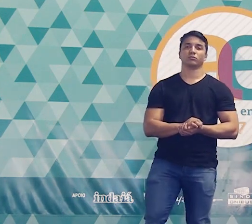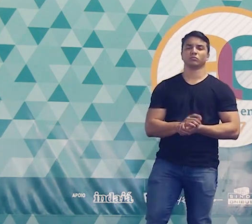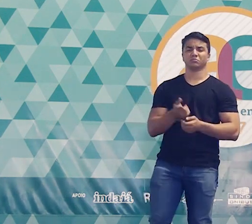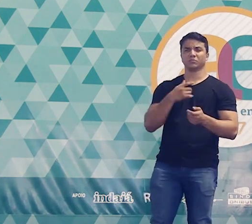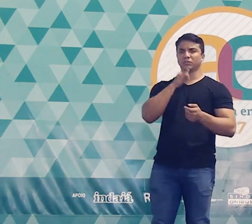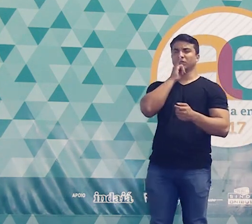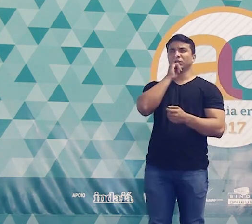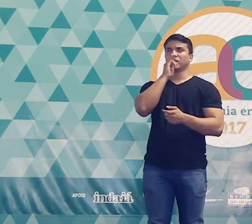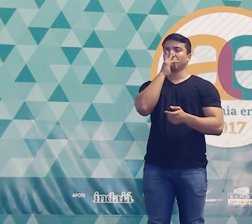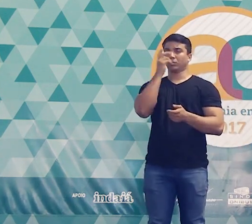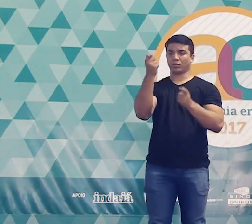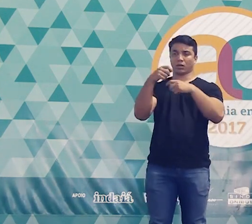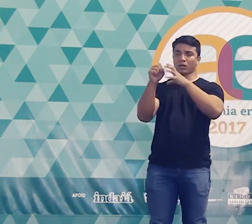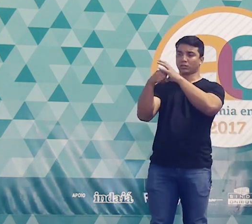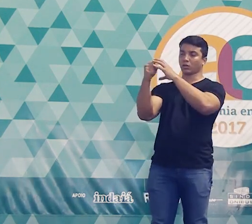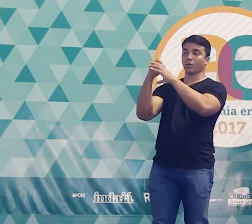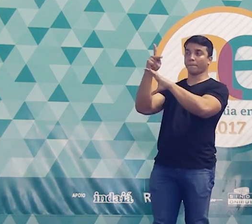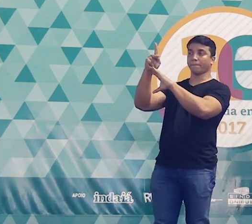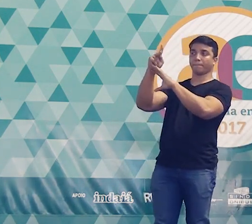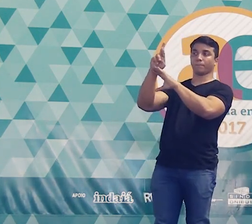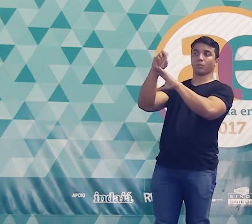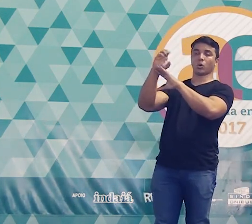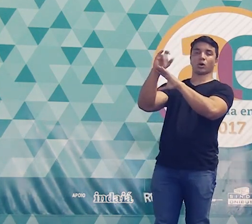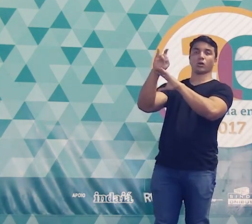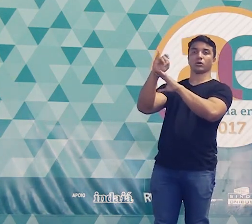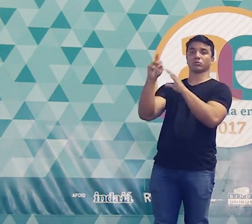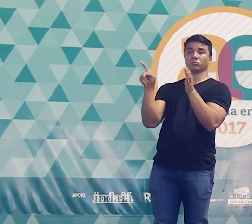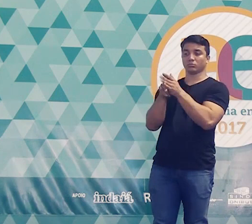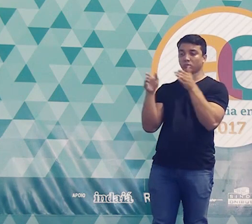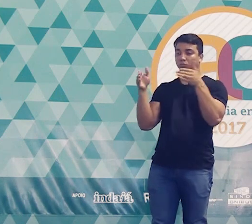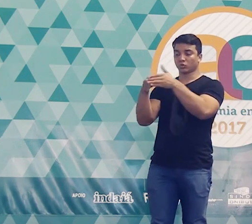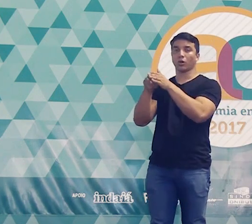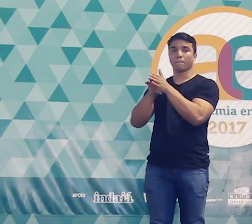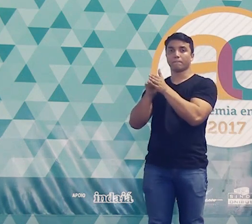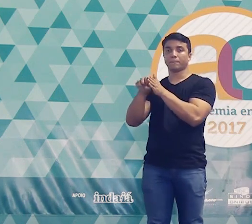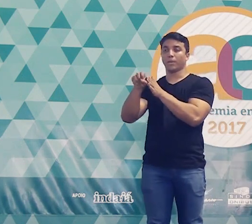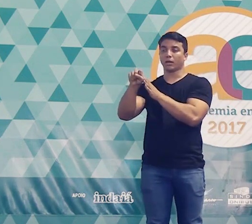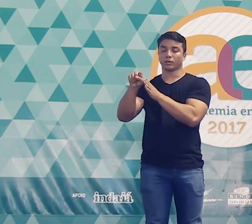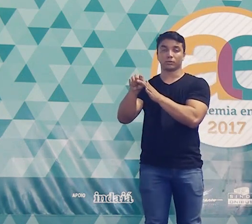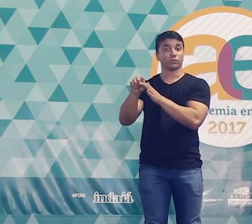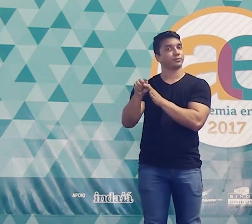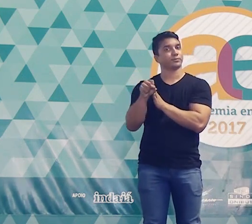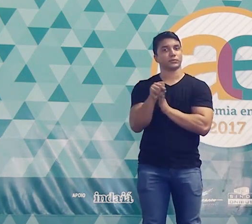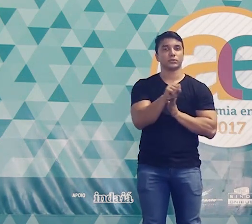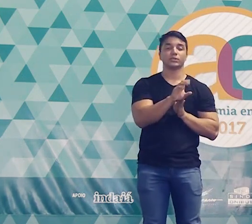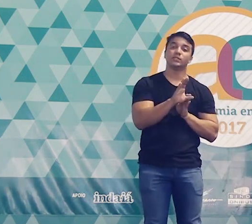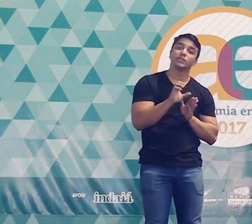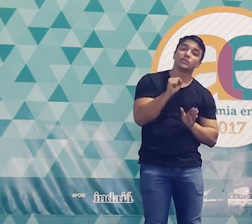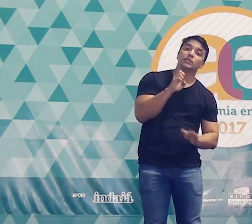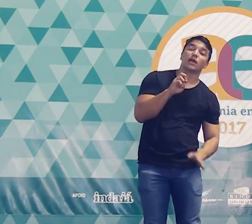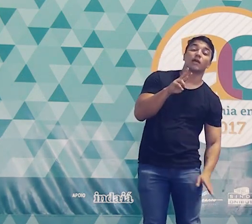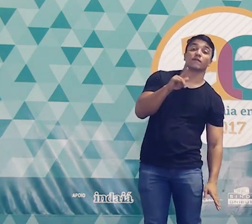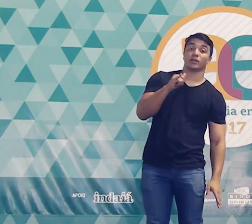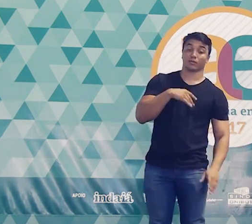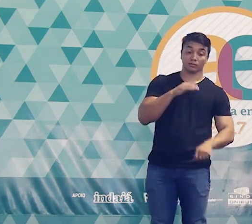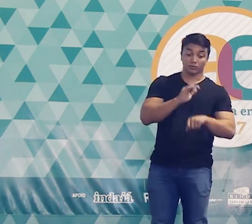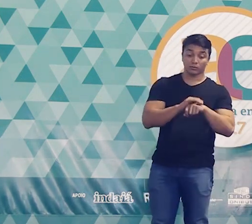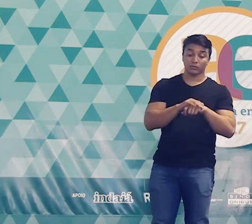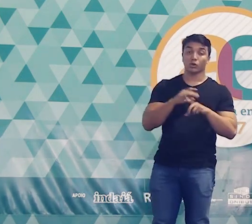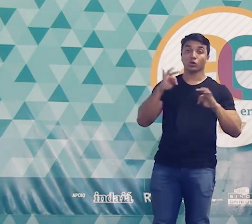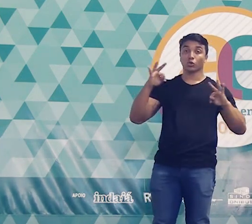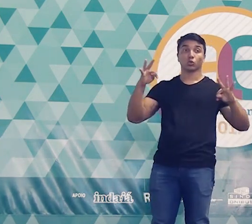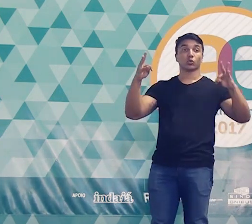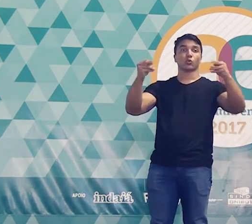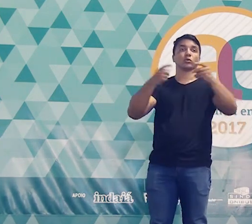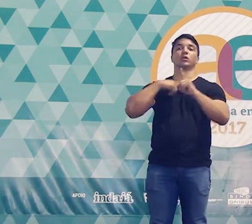Podemos afirmar que a célula procariótica só serve para as bactérias? Na verdade, não é só serve. Cada ser vivo do planeta